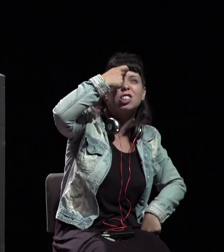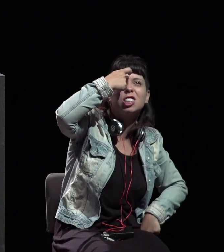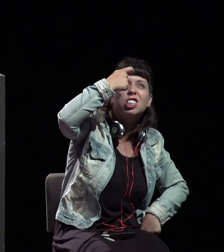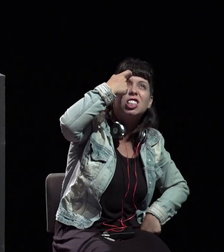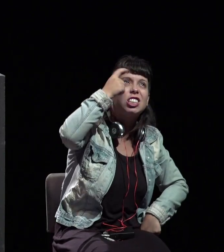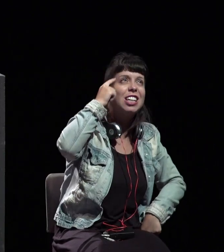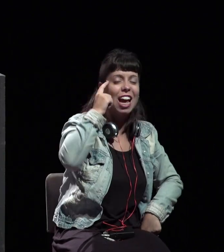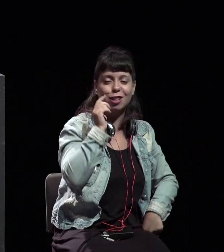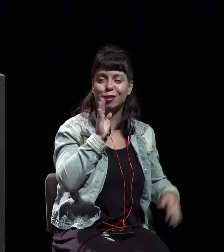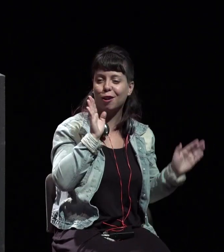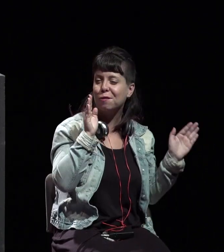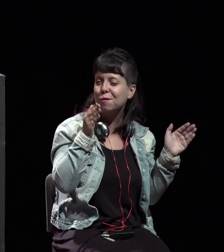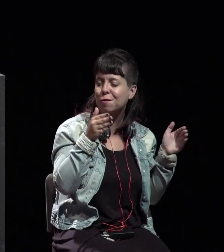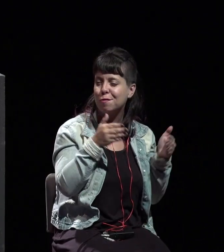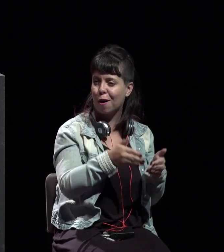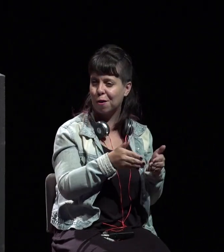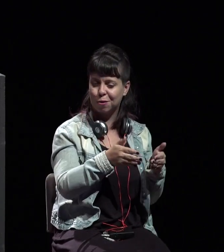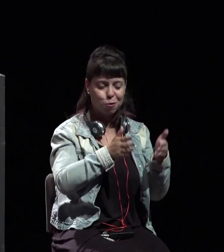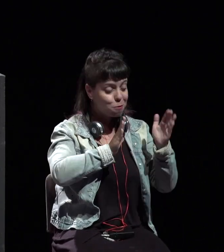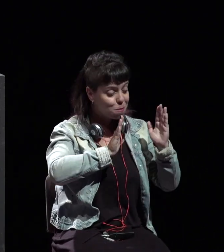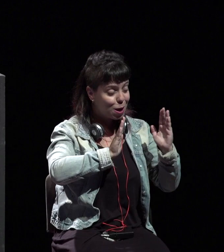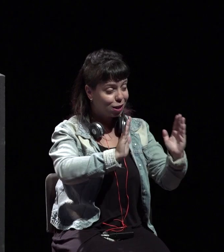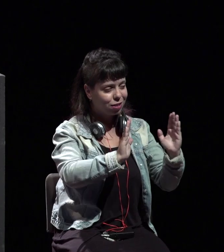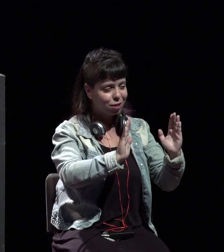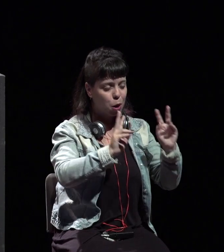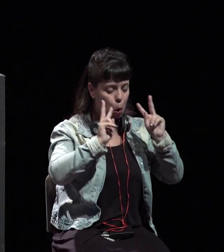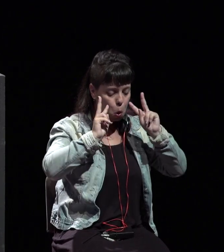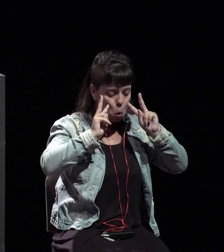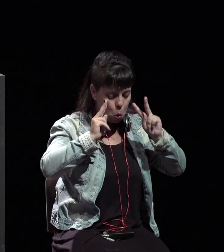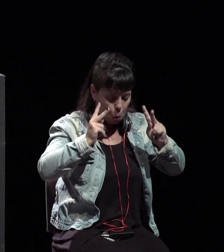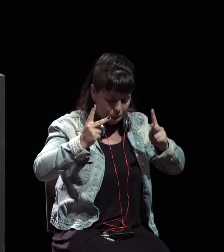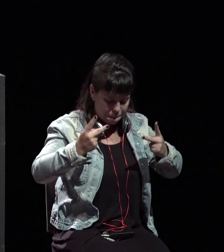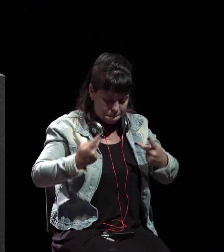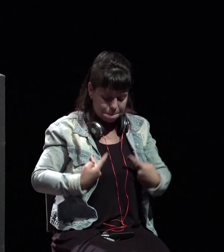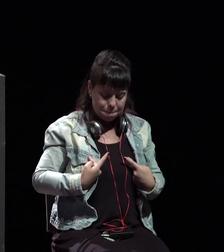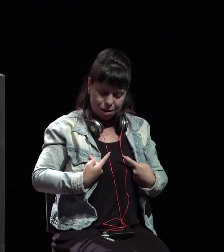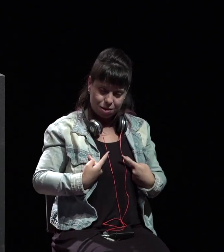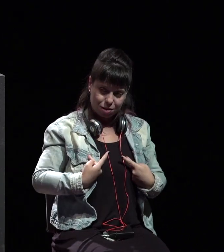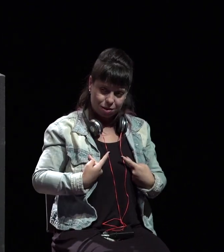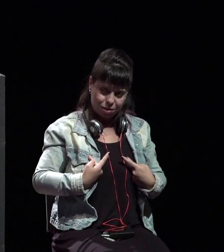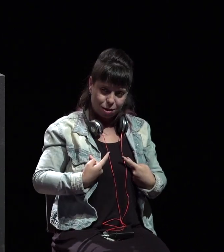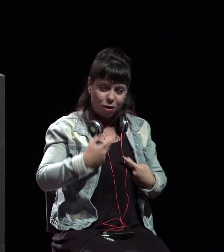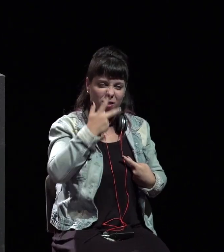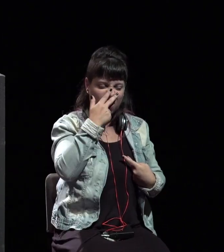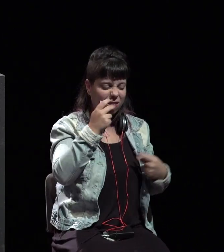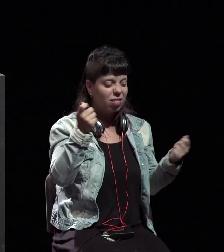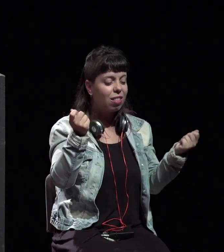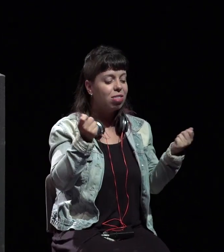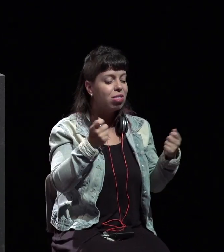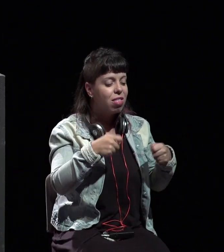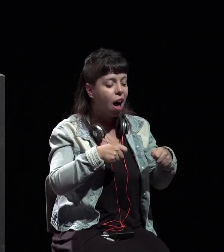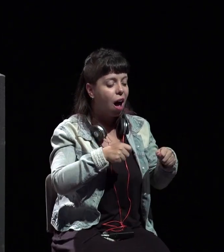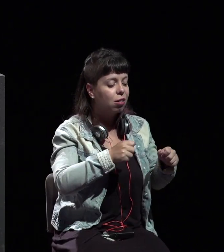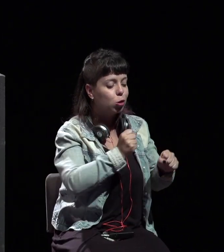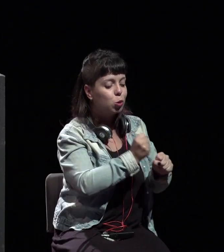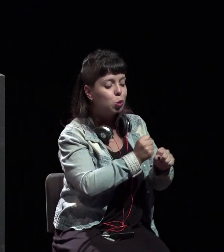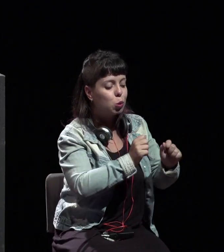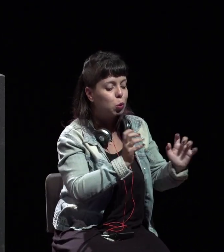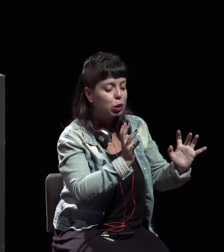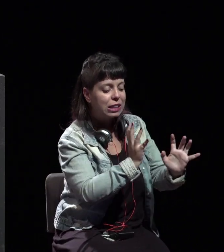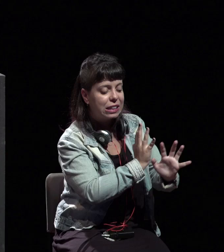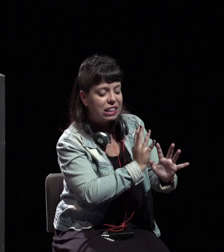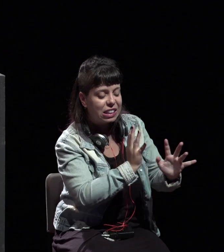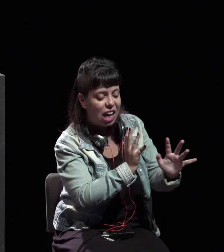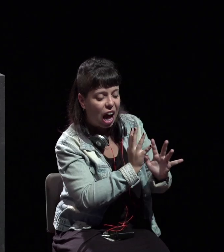Um tempo em que certa concepção de humanismo apostava na civilização, na felicidade e na